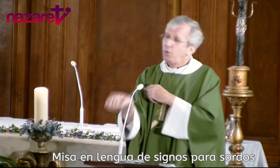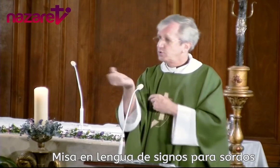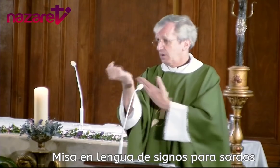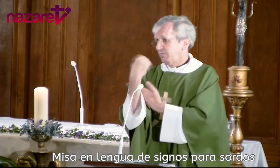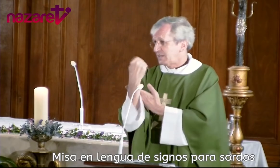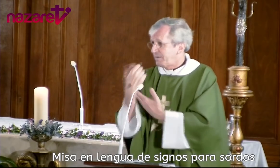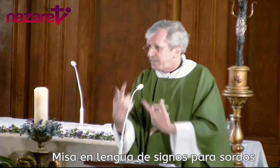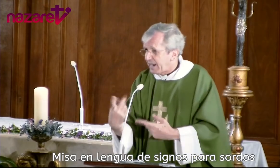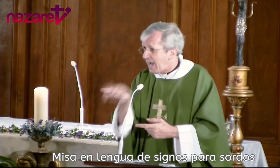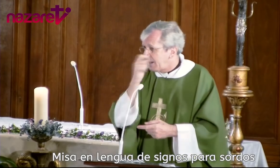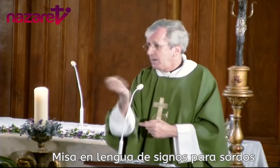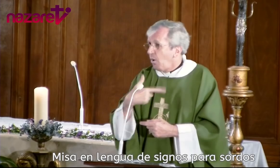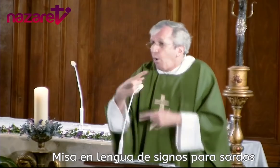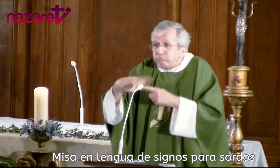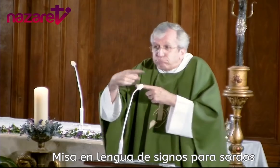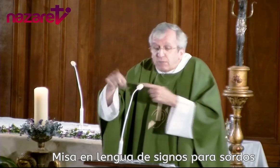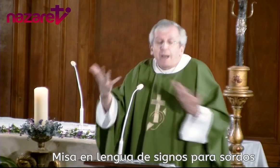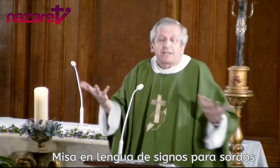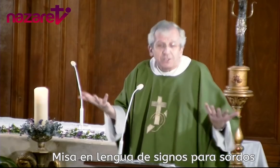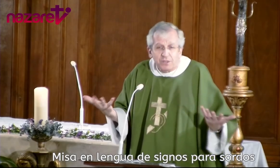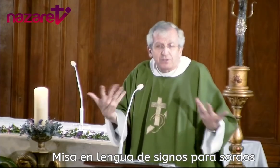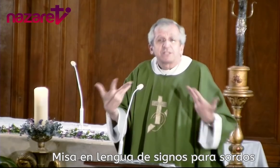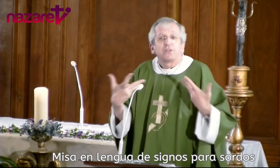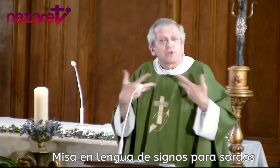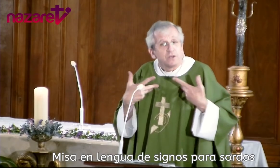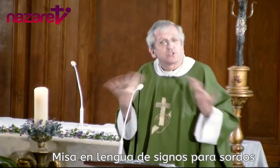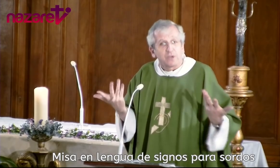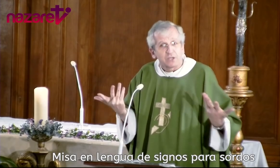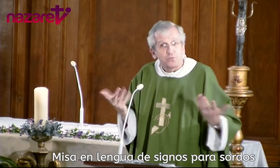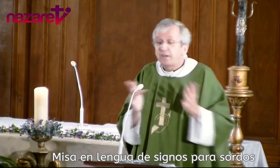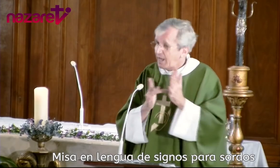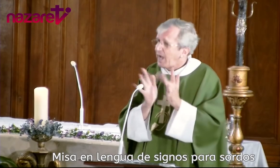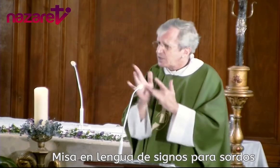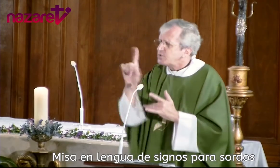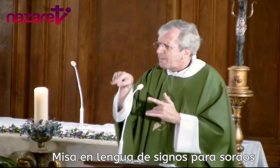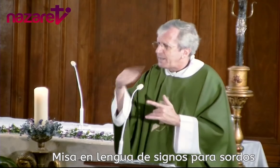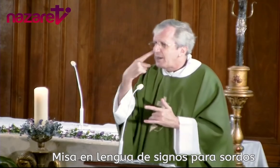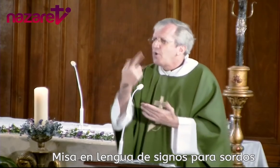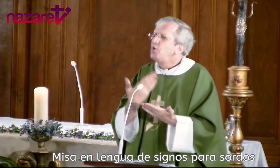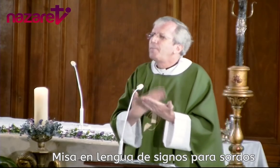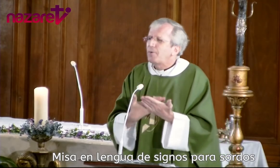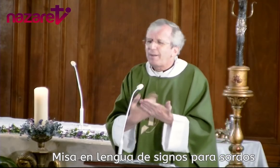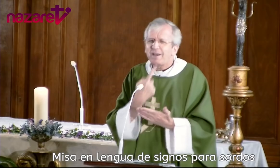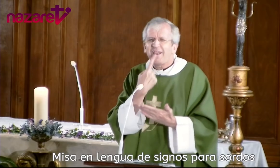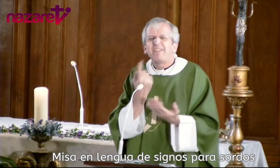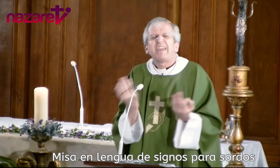nos despreciarán o habrá situaciones que nos tocará sufrir. A Jesús también lo probaban y le decían,